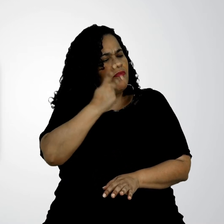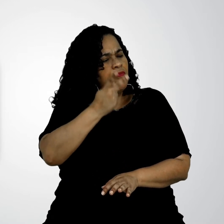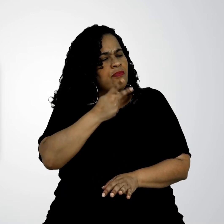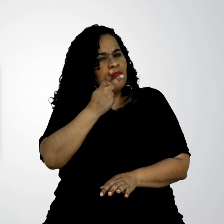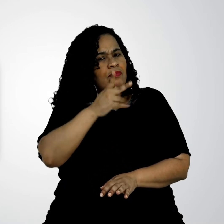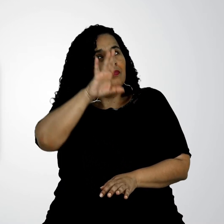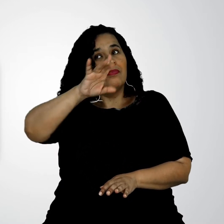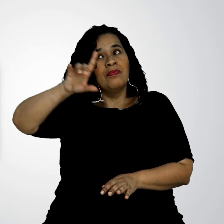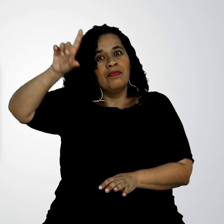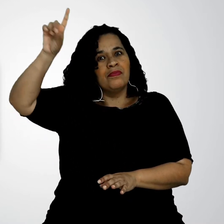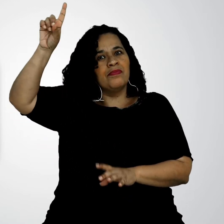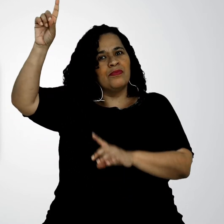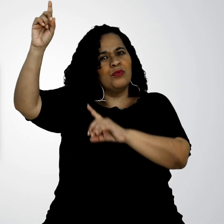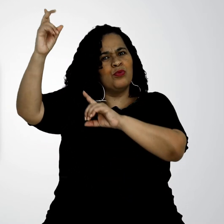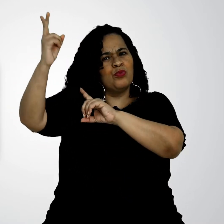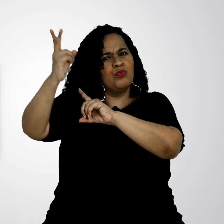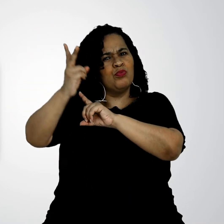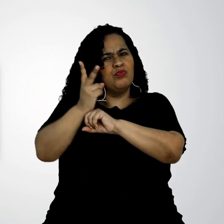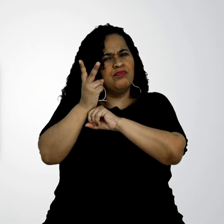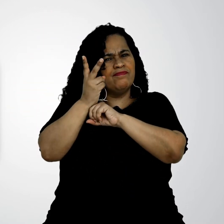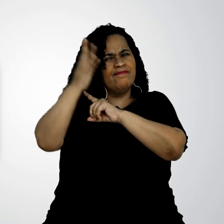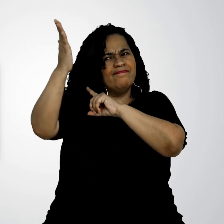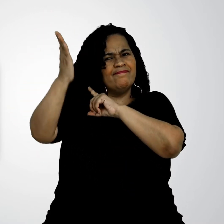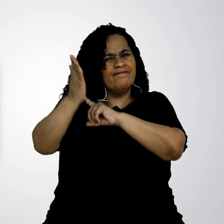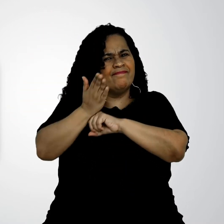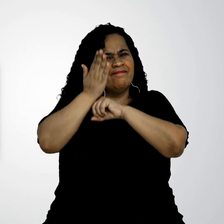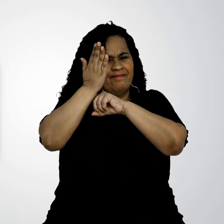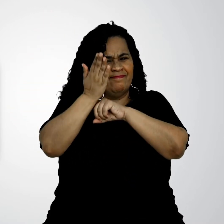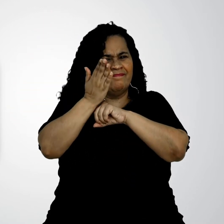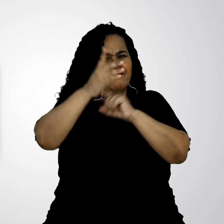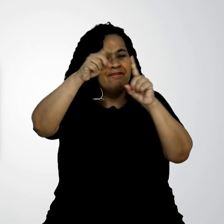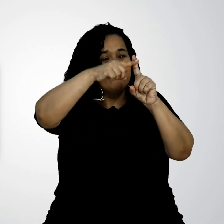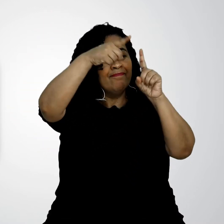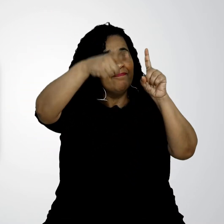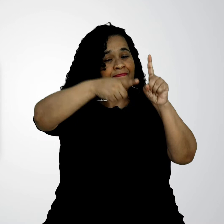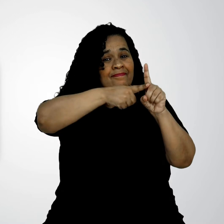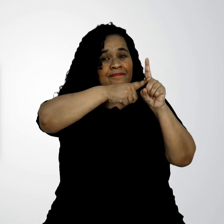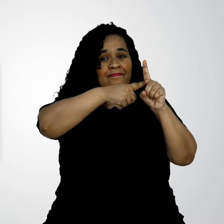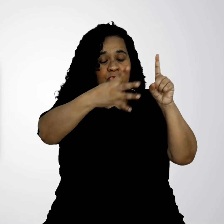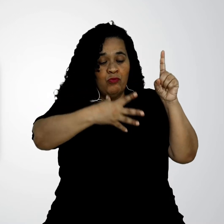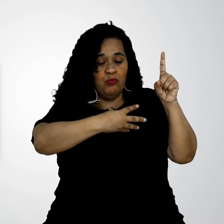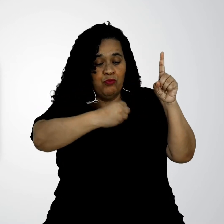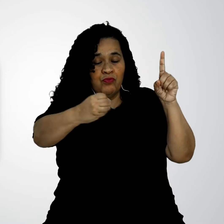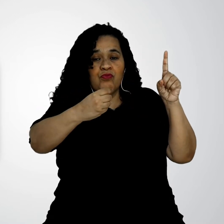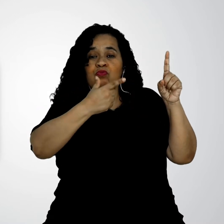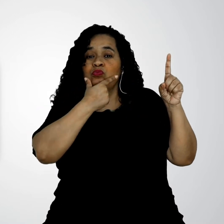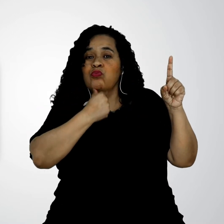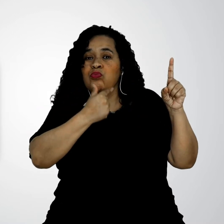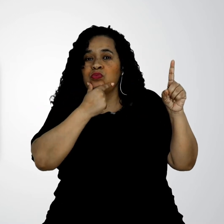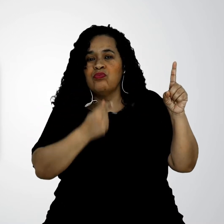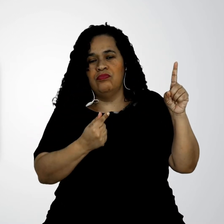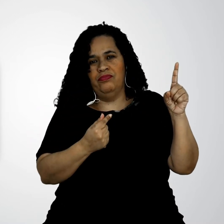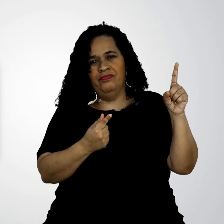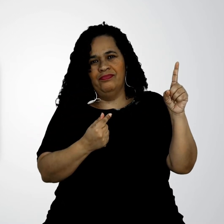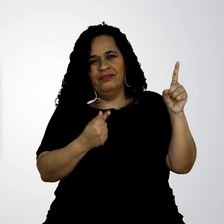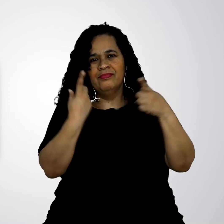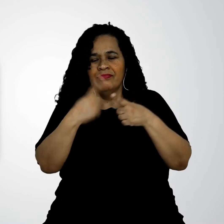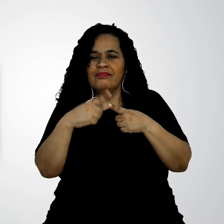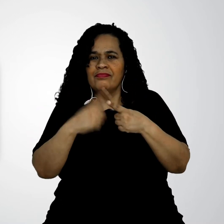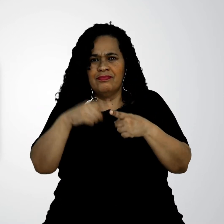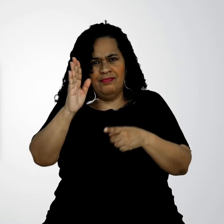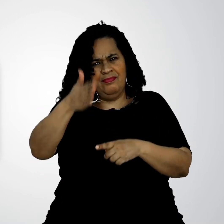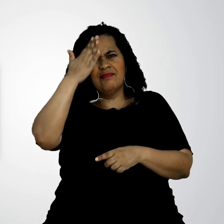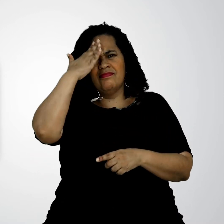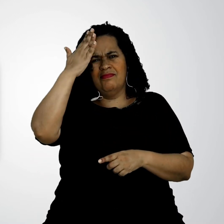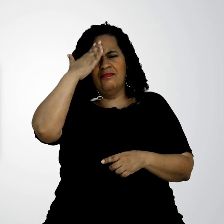filho homem. E como que ela definiu bem isso? Definido, né? Como ela definiu isso? Definiu pela questão biológica.